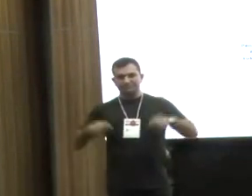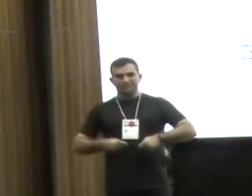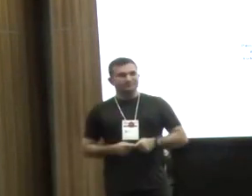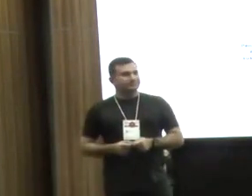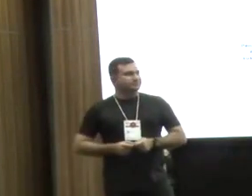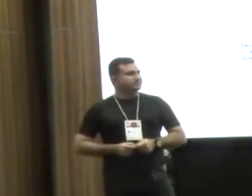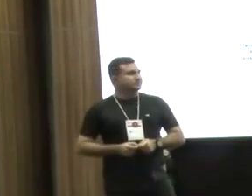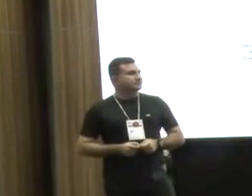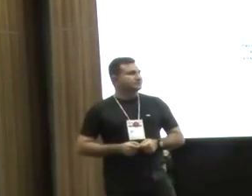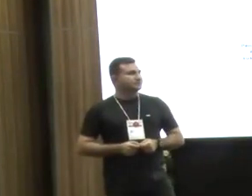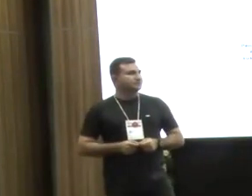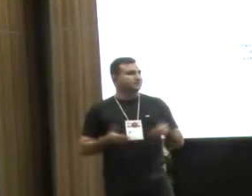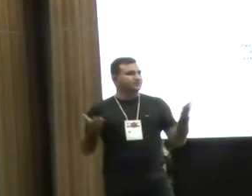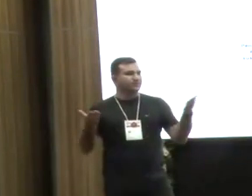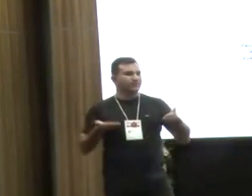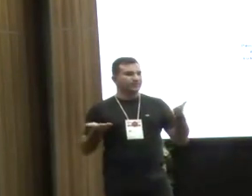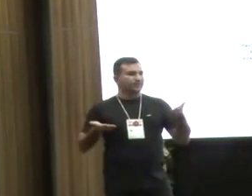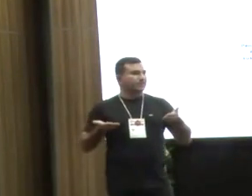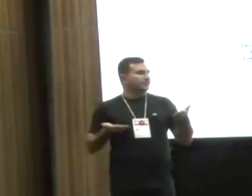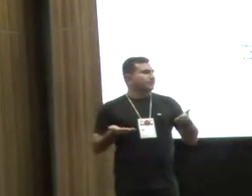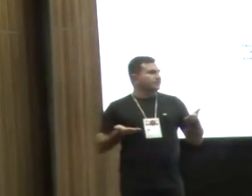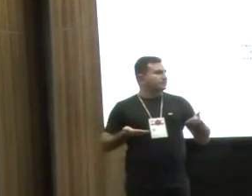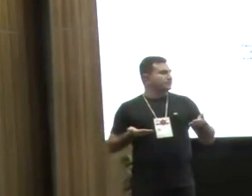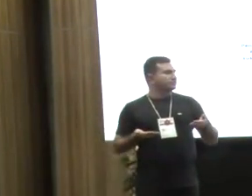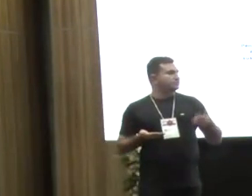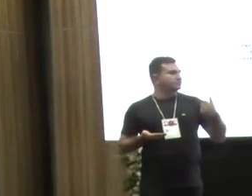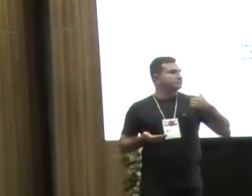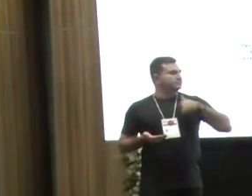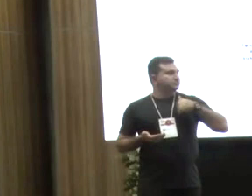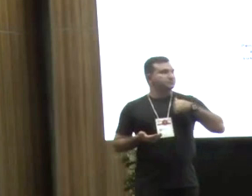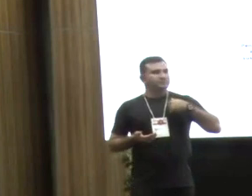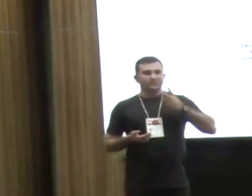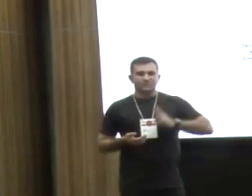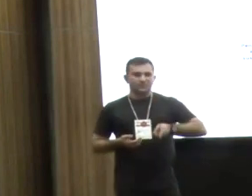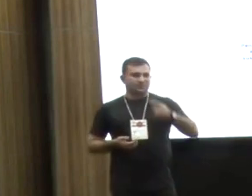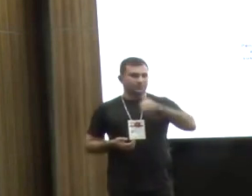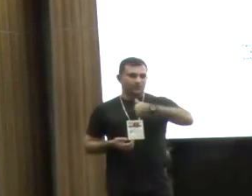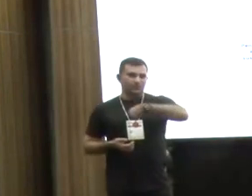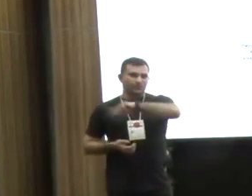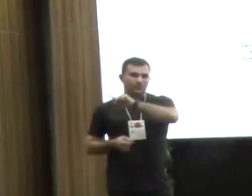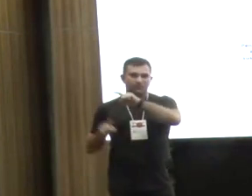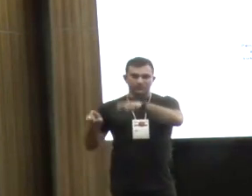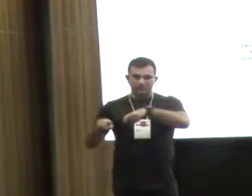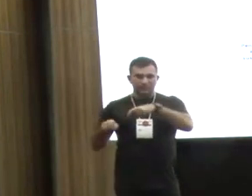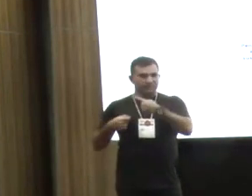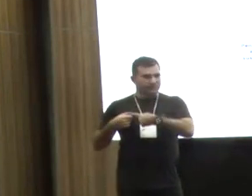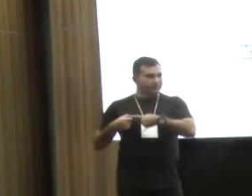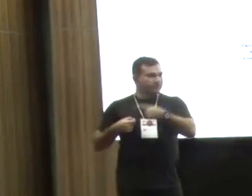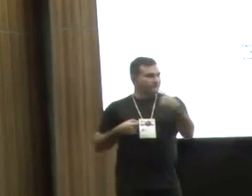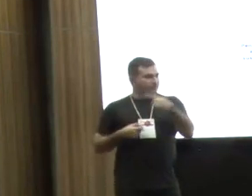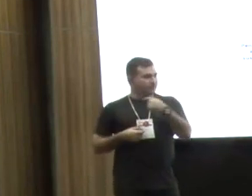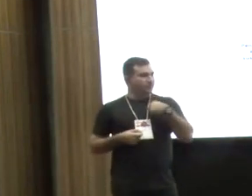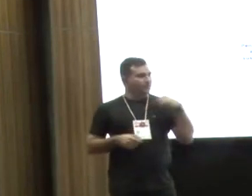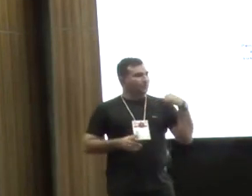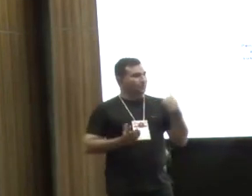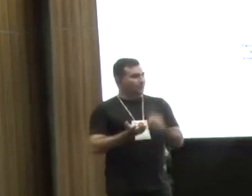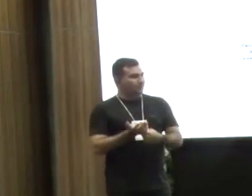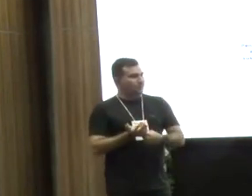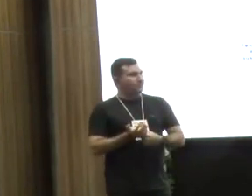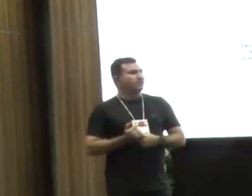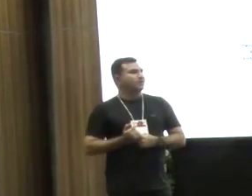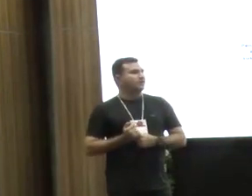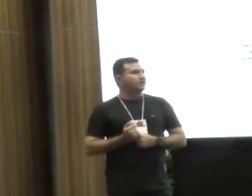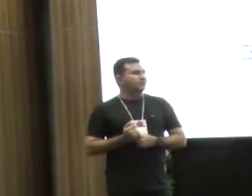E hoje, toda vez que eu venho aqui, eu vou no sertão. Só não dessa vez. Tanto é que Tati falou, vou marcar sua passagem com quantos dias